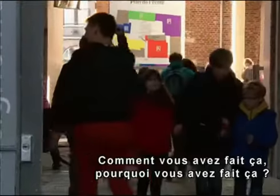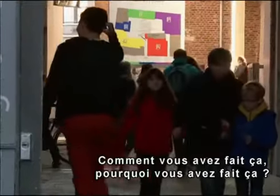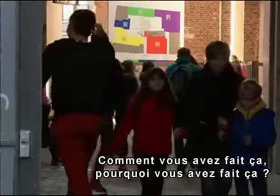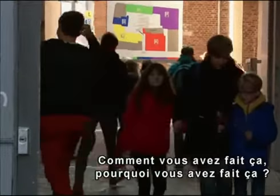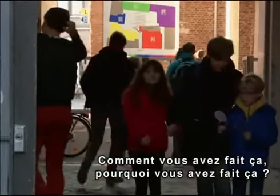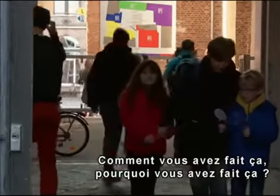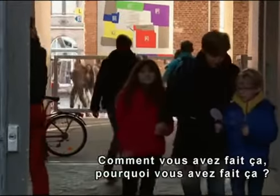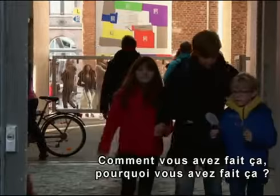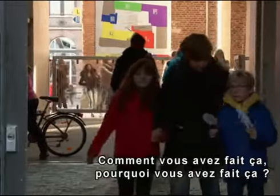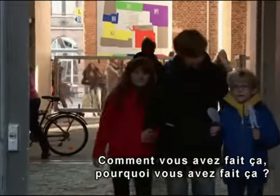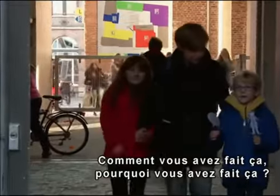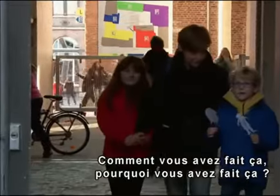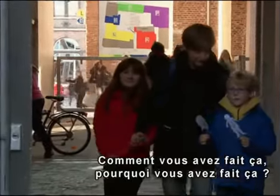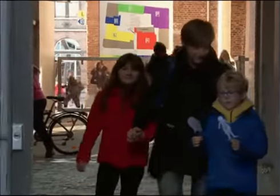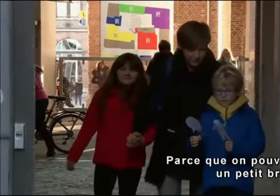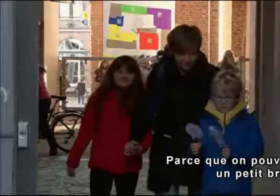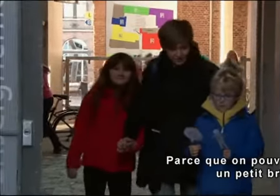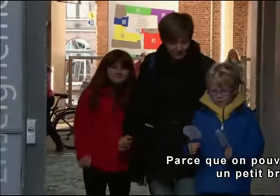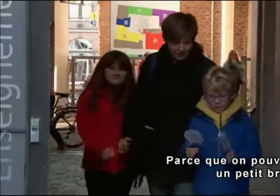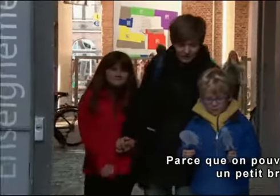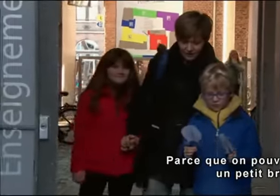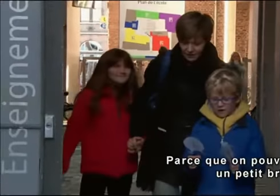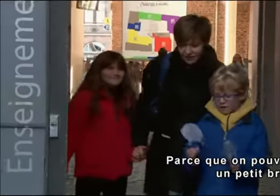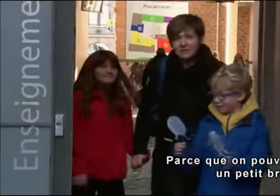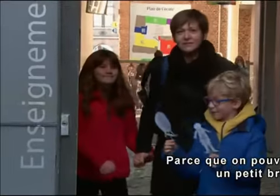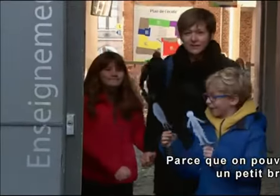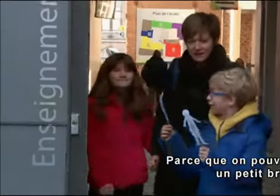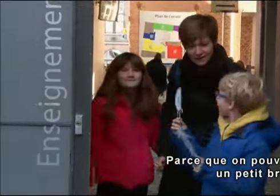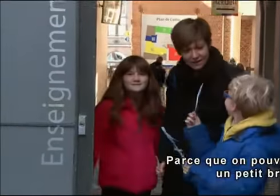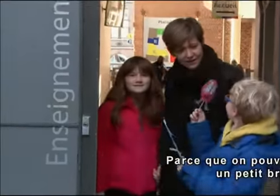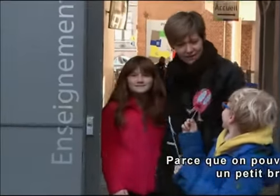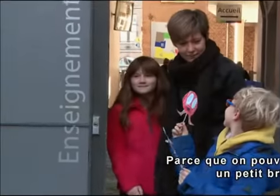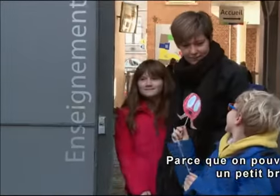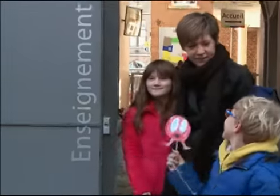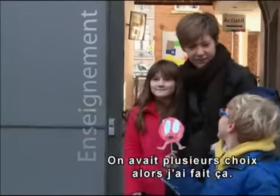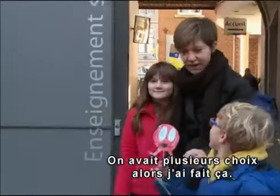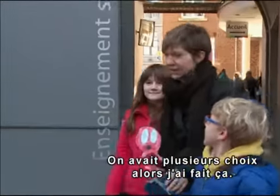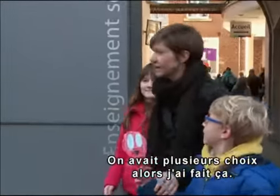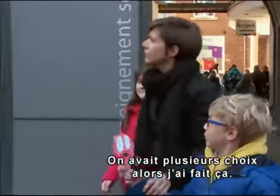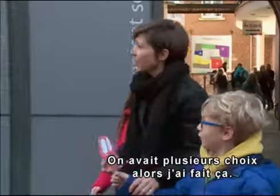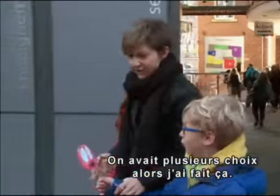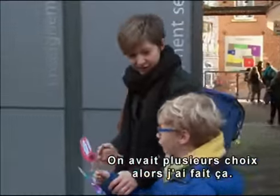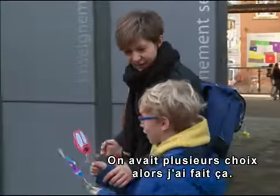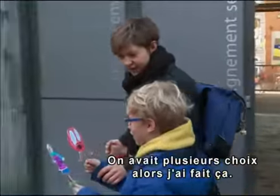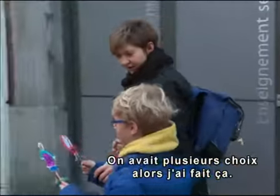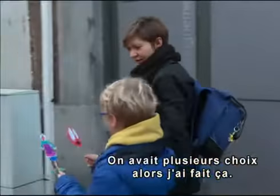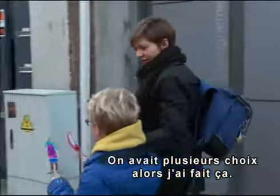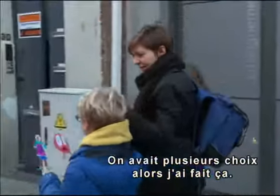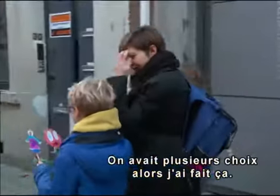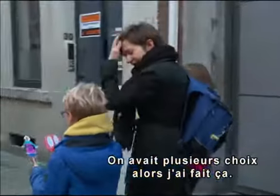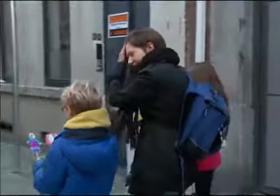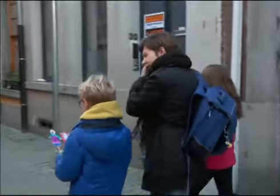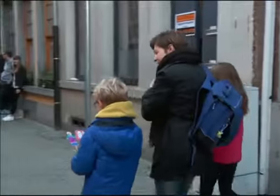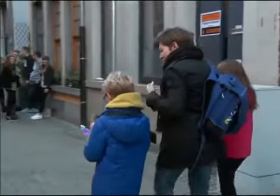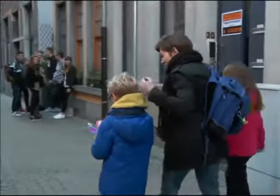Et mais comment est-ce que vous avez fait ça? Pourquoi vous avez fait ça? Parce qu'on pouvait faire un petit bricolage et il y avait plusieurs choix, alors moi j'ai fait